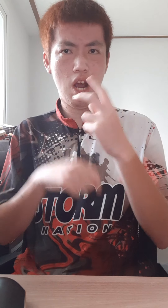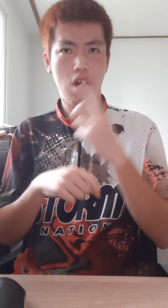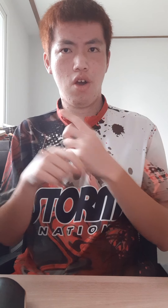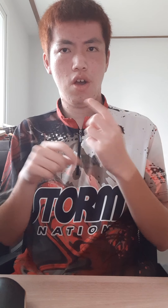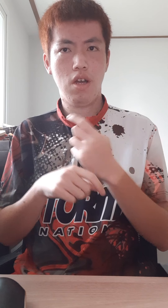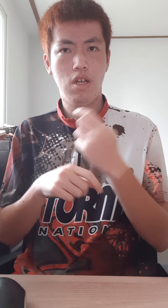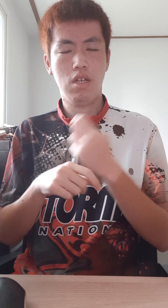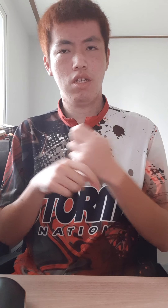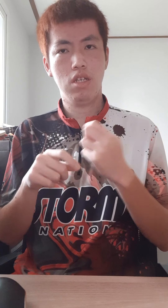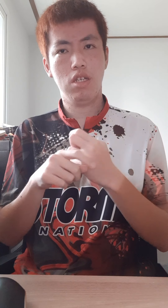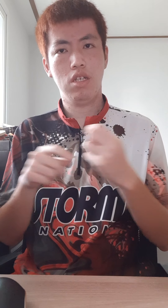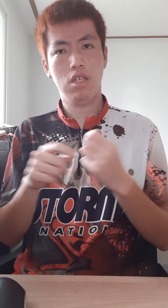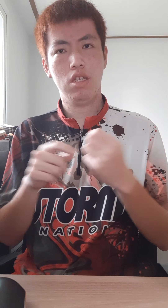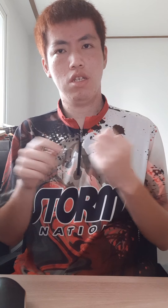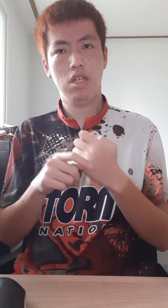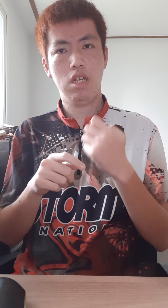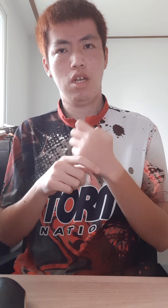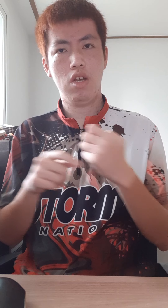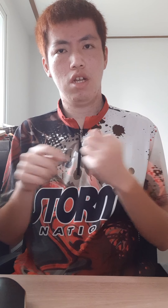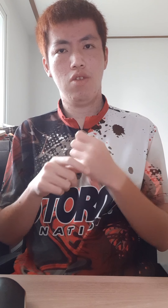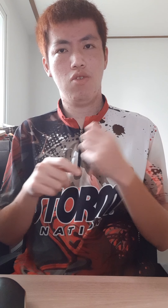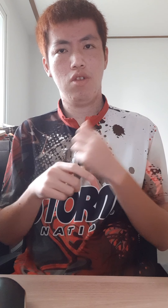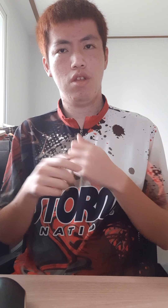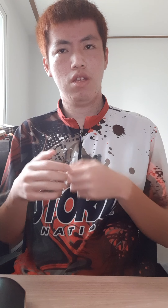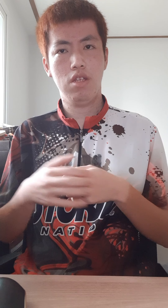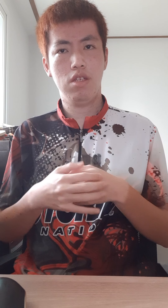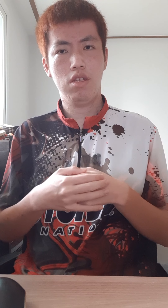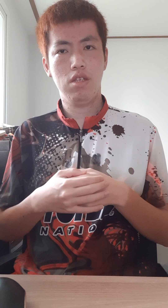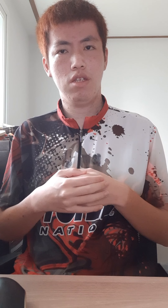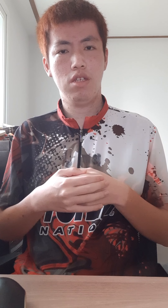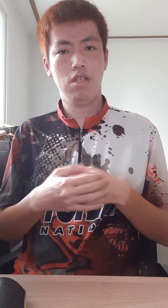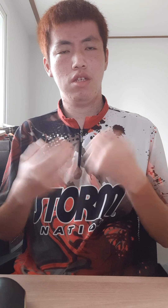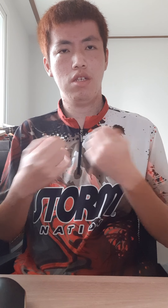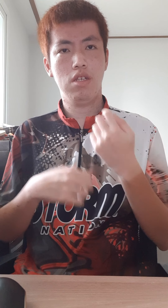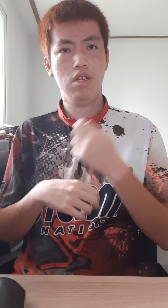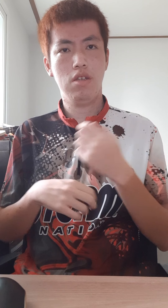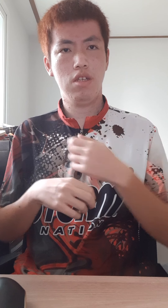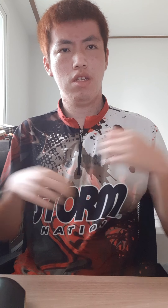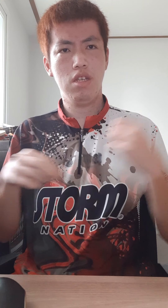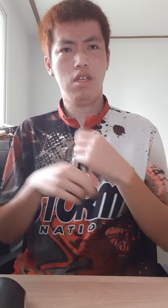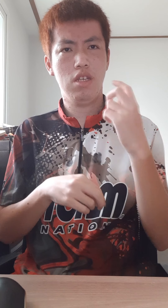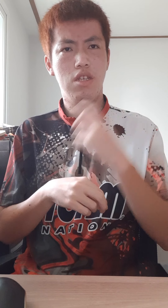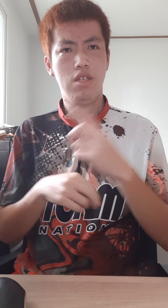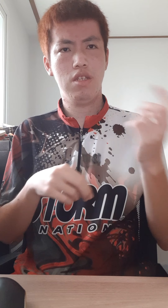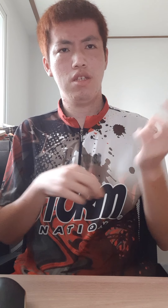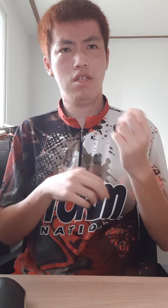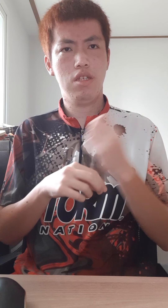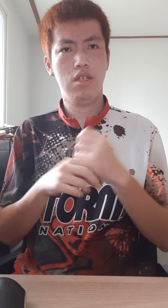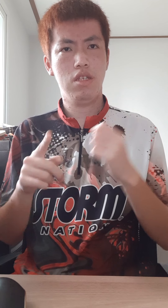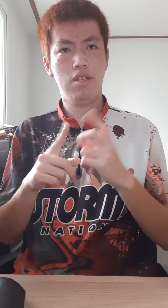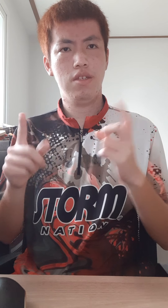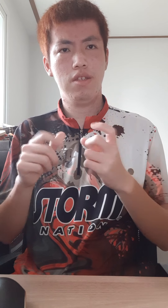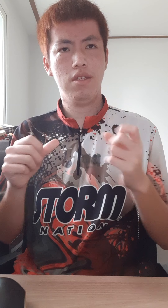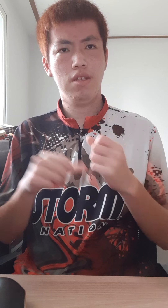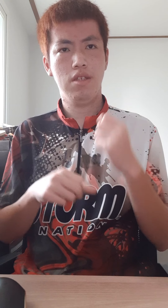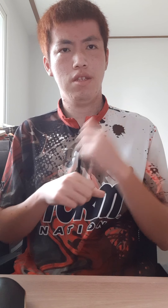당사자들과 부모들을 무력으로 내쫓았습니다. 이에 부모들은 항의하며 지난 4일부터 서울시청 후문에서 노숙 농성을